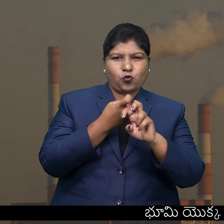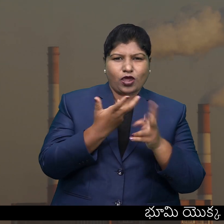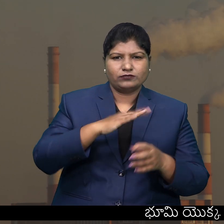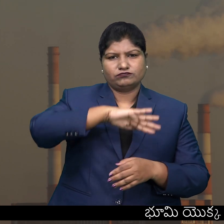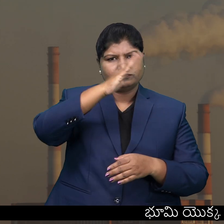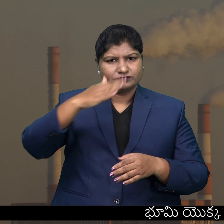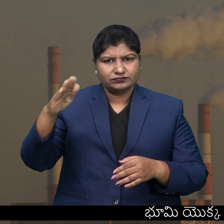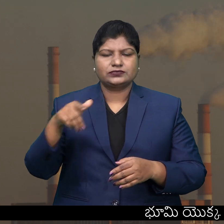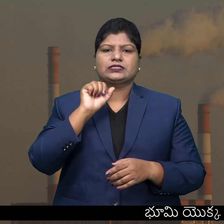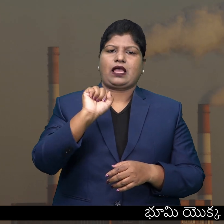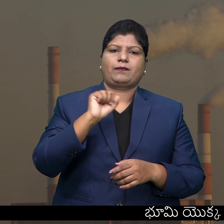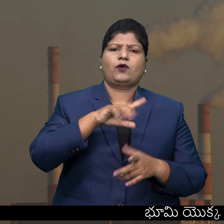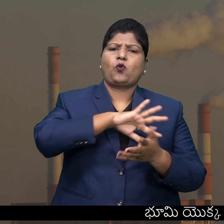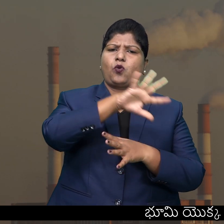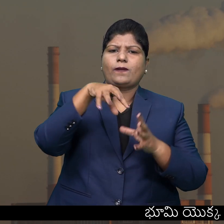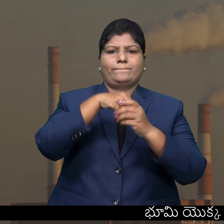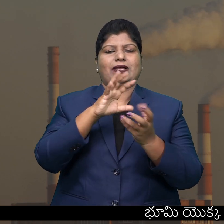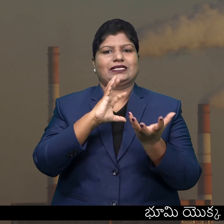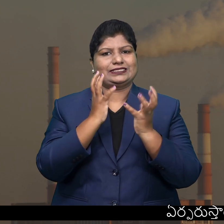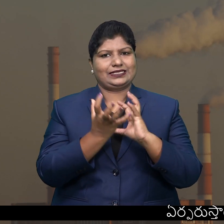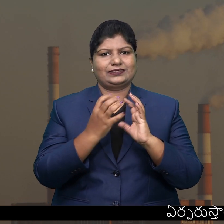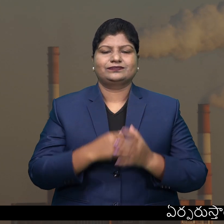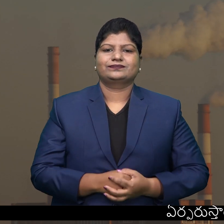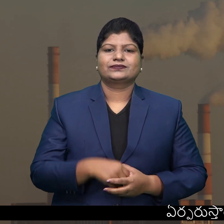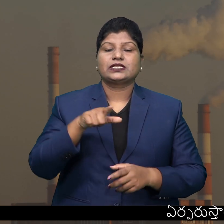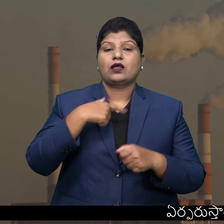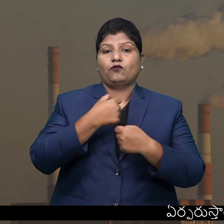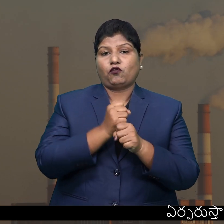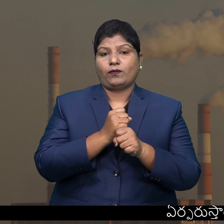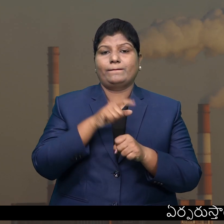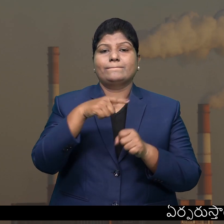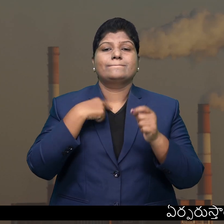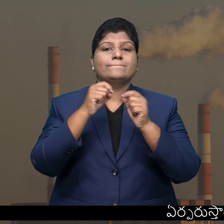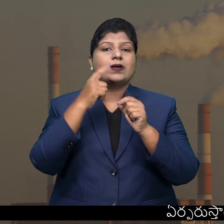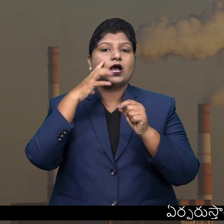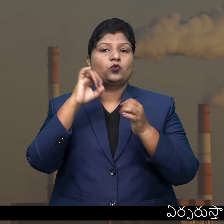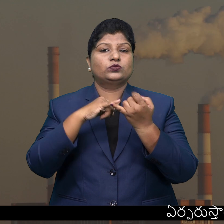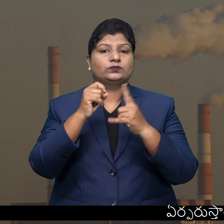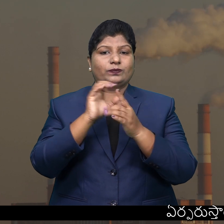భూమి యొక్క భాగాలుగా జీవవర్ణాన్ని ఏర్పరుస్తాయని మీకు తెలుసు.